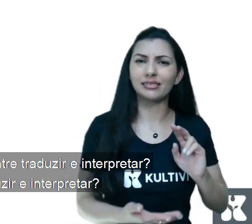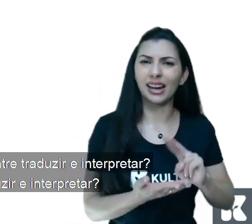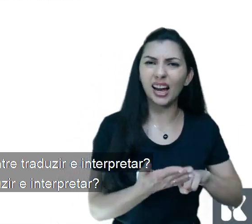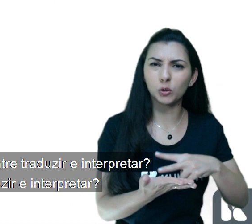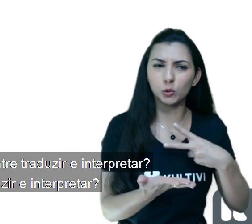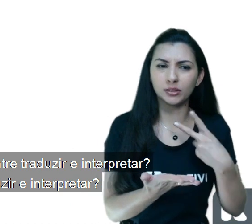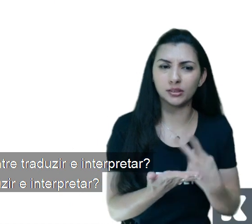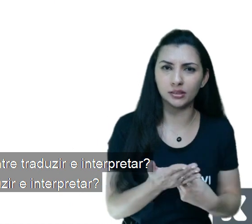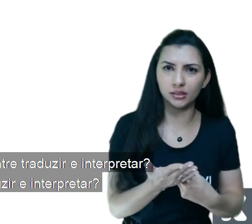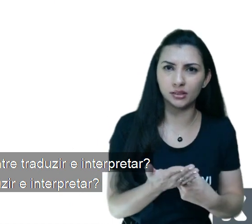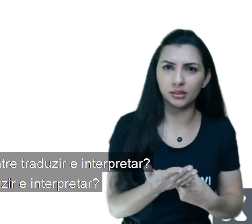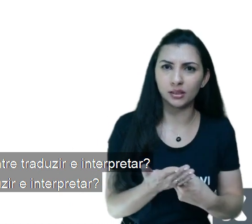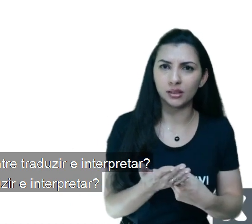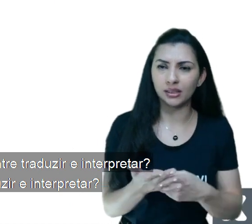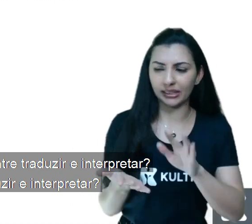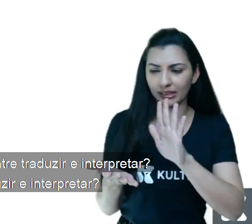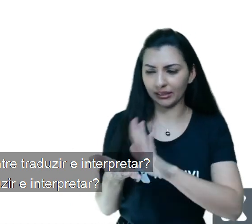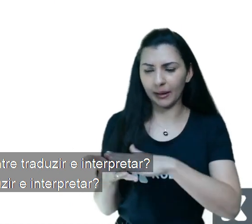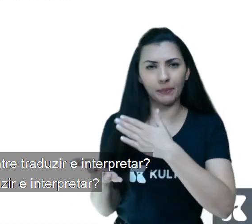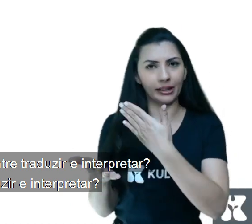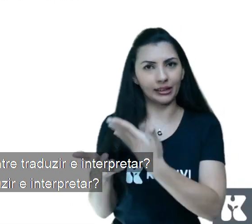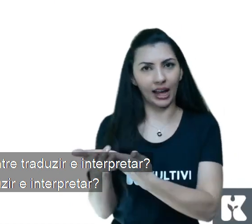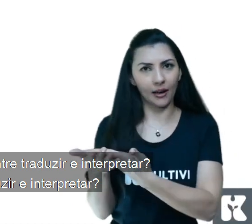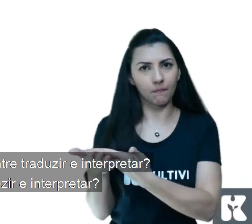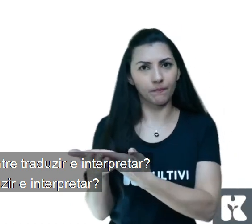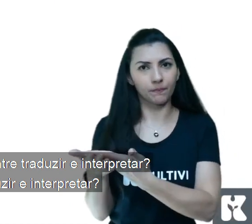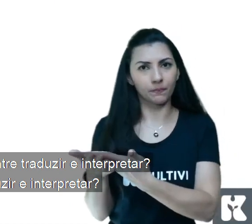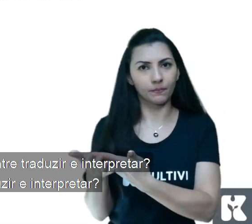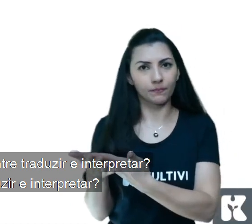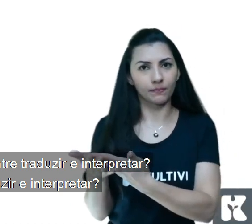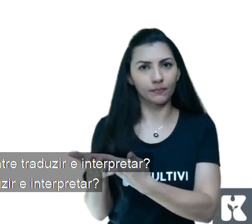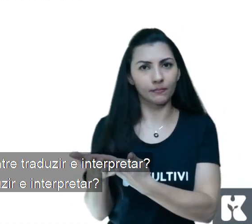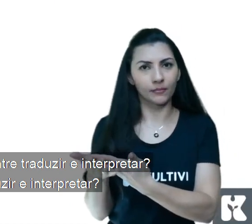entre traduzir e interpretar?